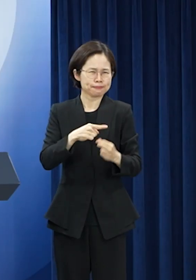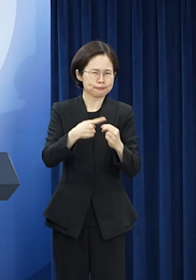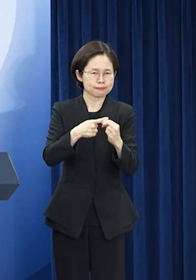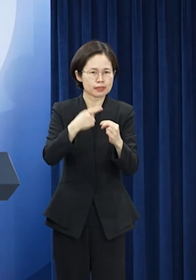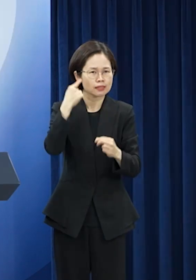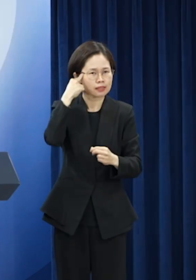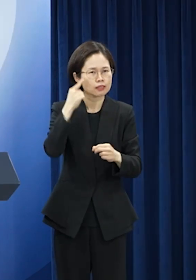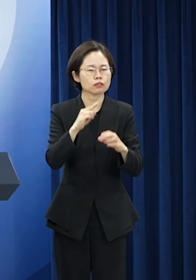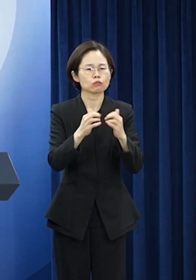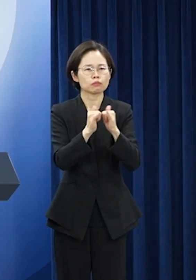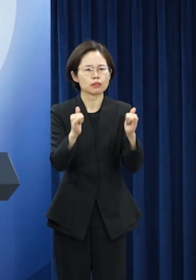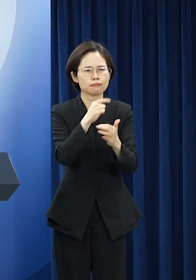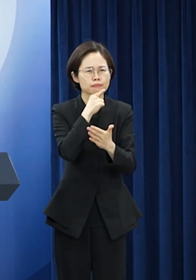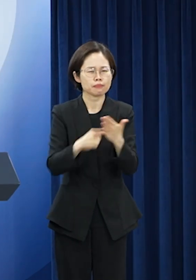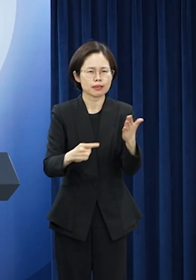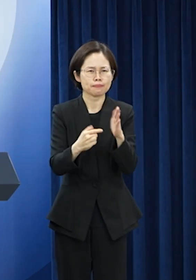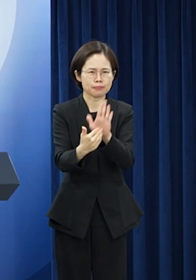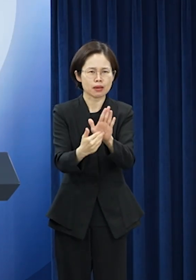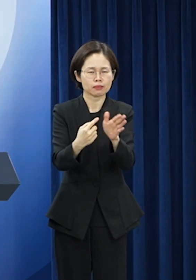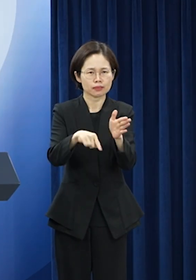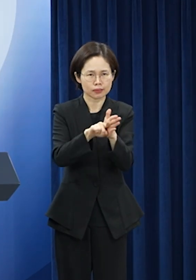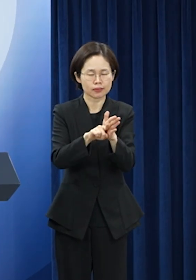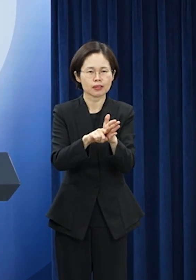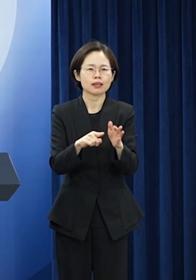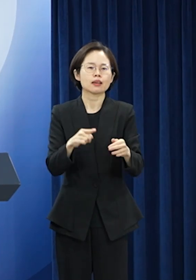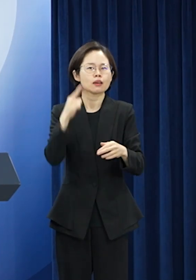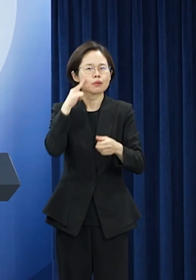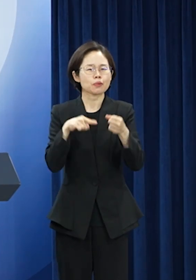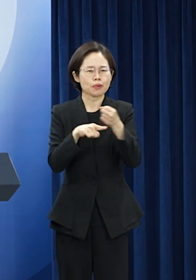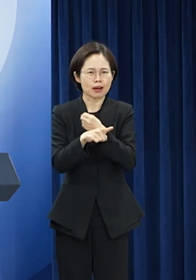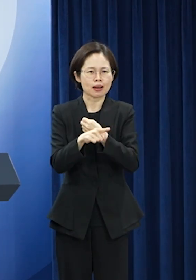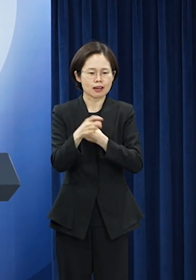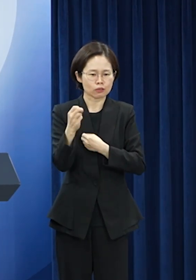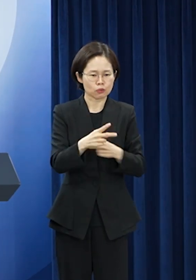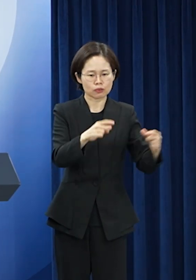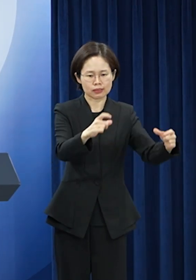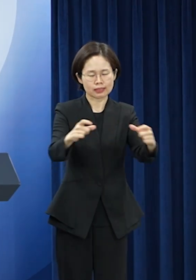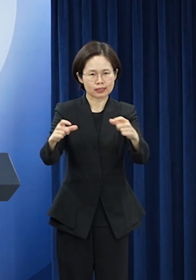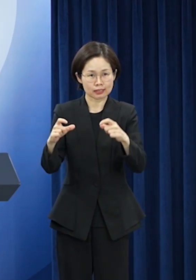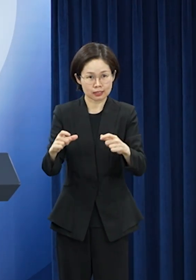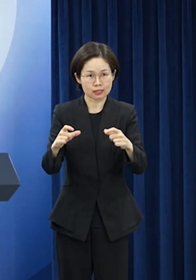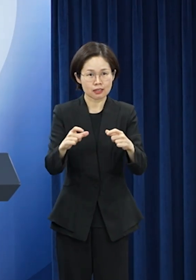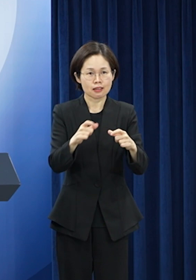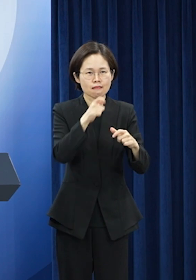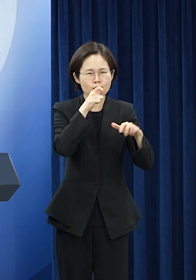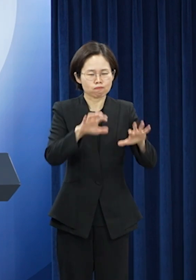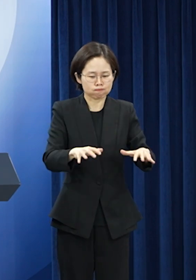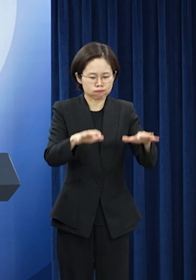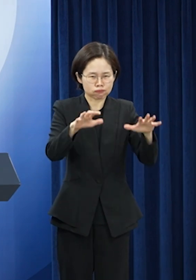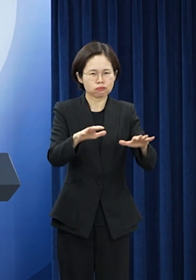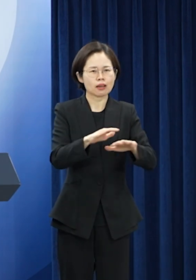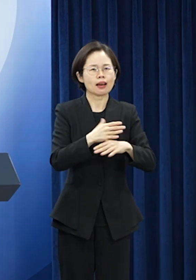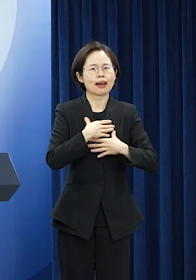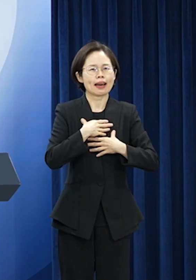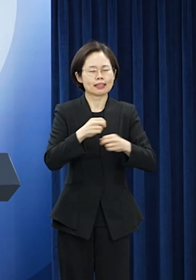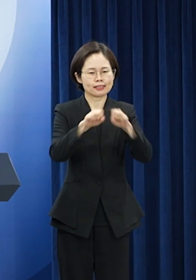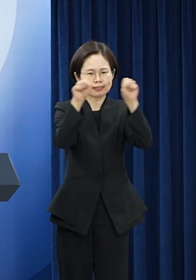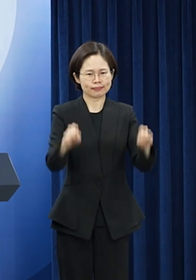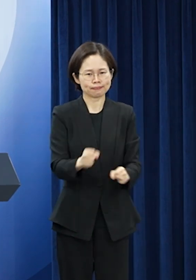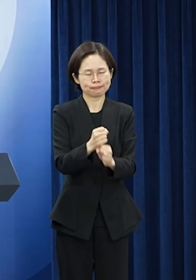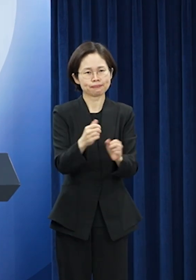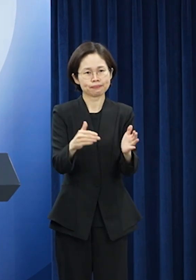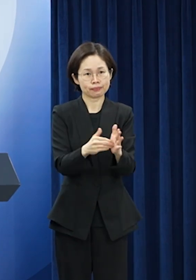발생하지 않도록 과학에 기반하고 현장에서 작동되는 홍수 안전 체계를 마련하였습니다. 이를